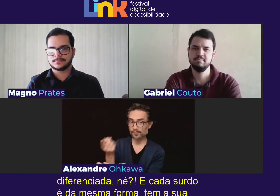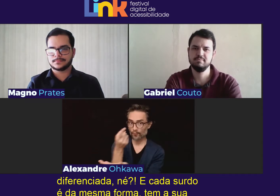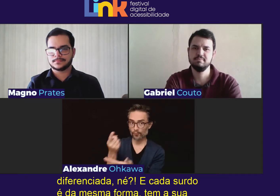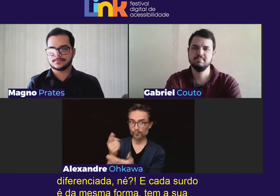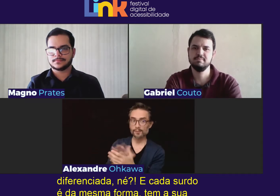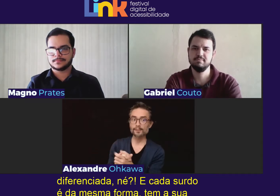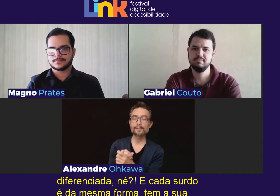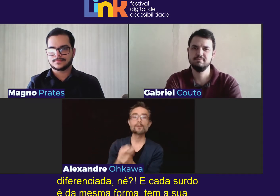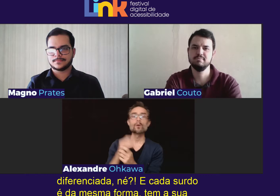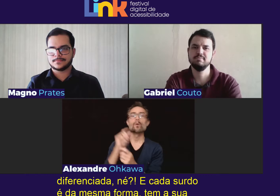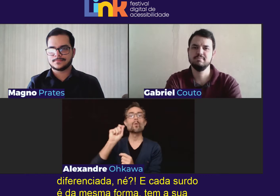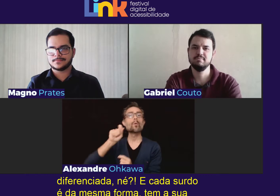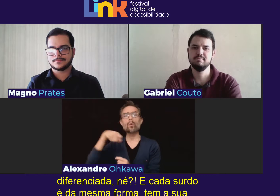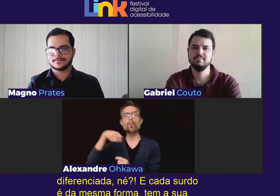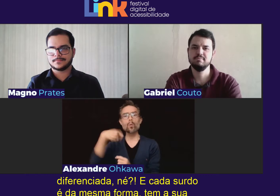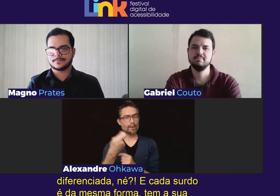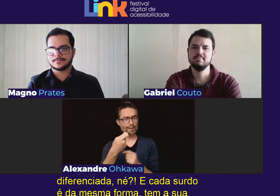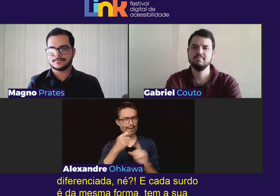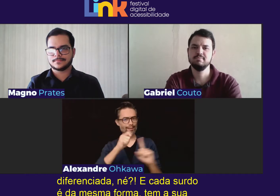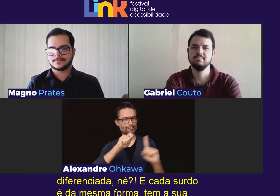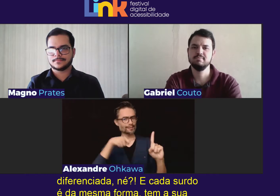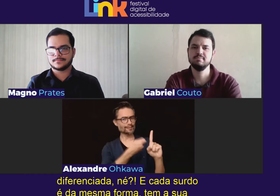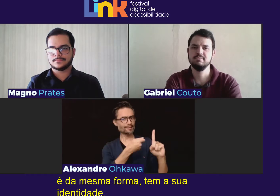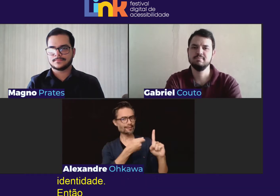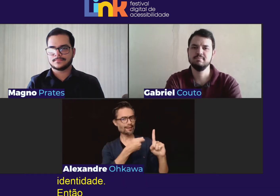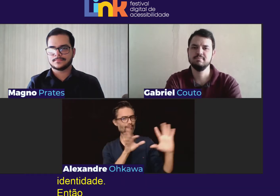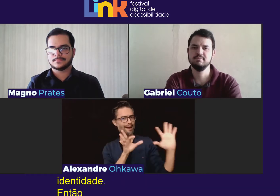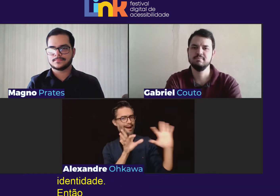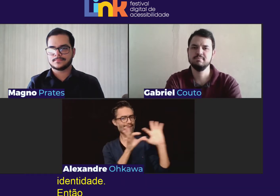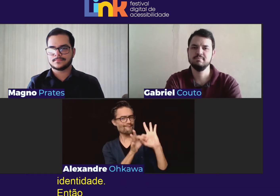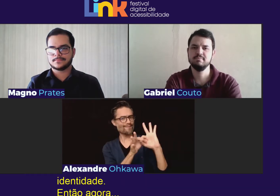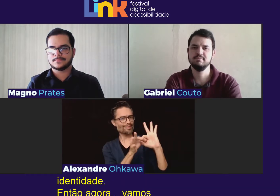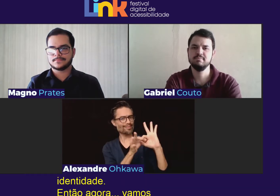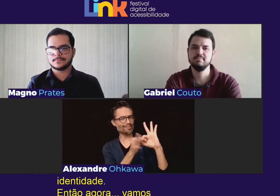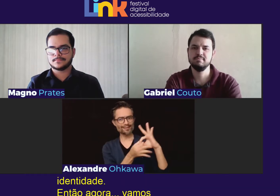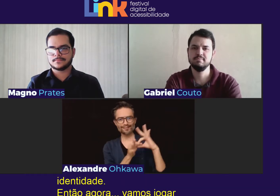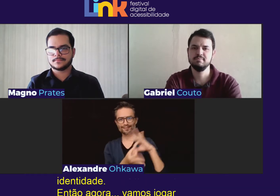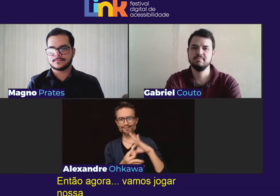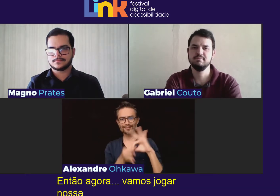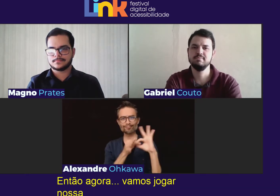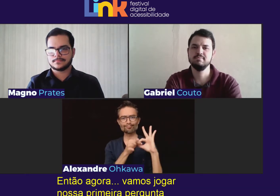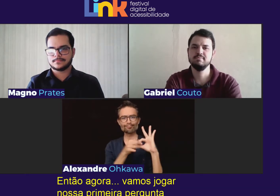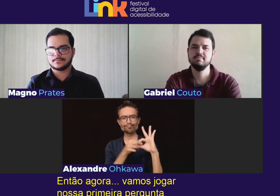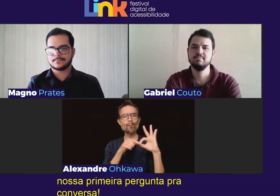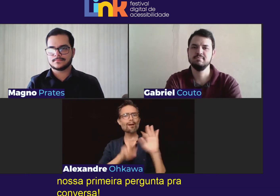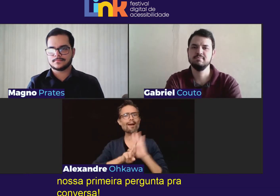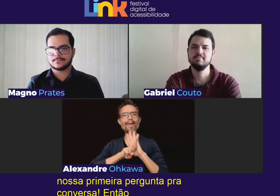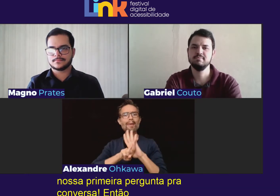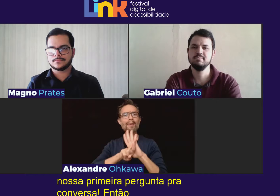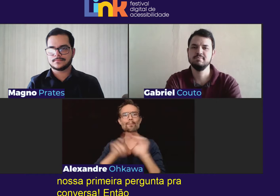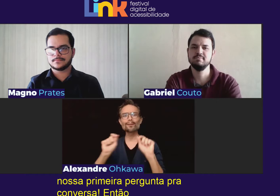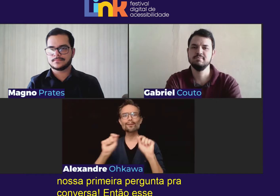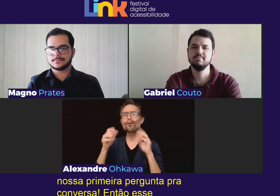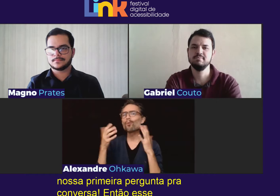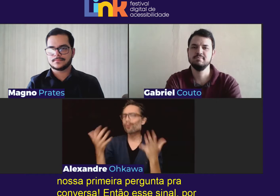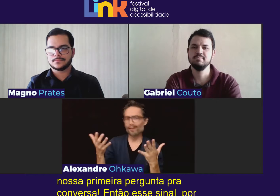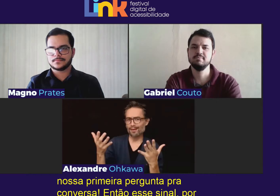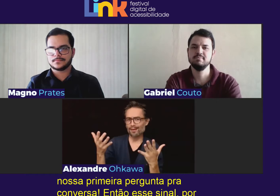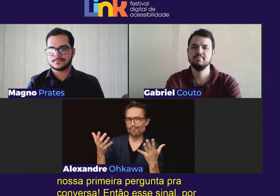Então, agora, vamos jogar a nossa primeira pergunta para a conversa. Então, esse sinal, por exemplo, sinal, o que representa,